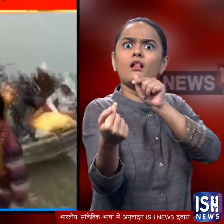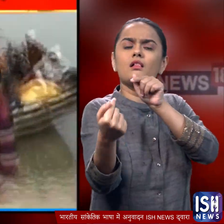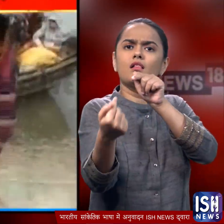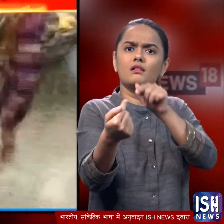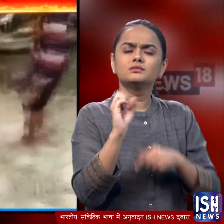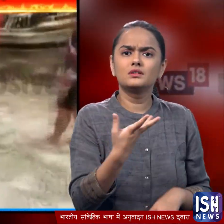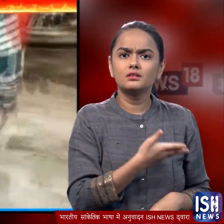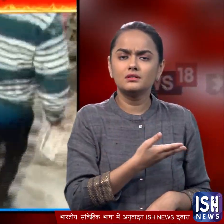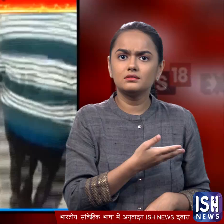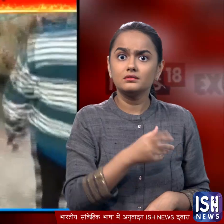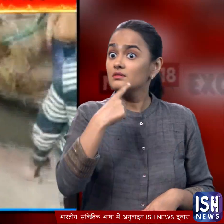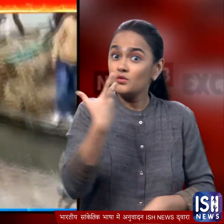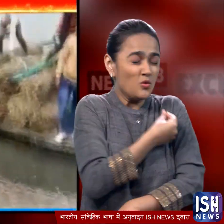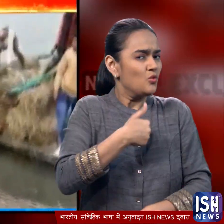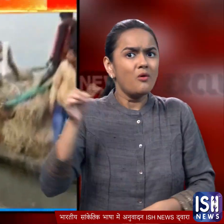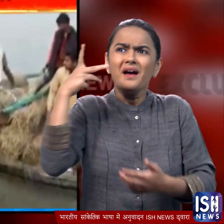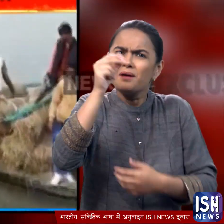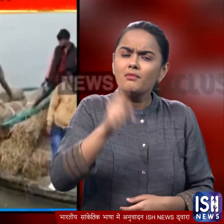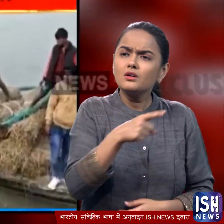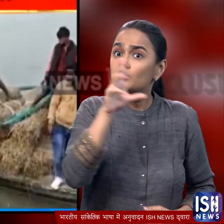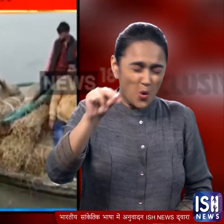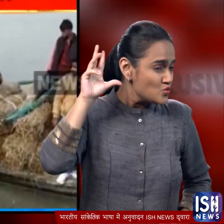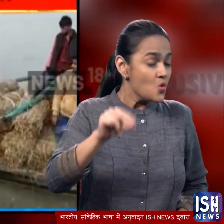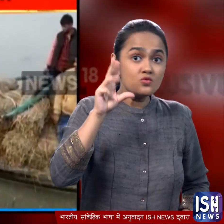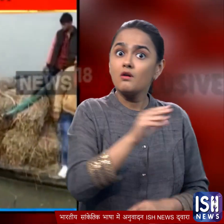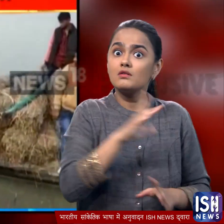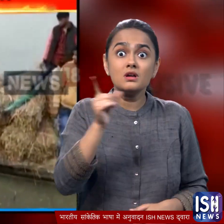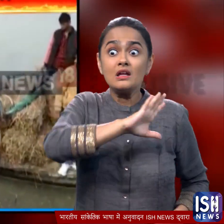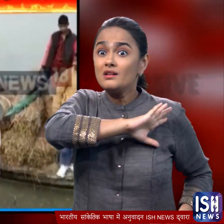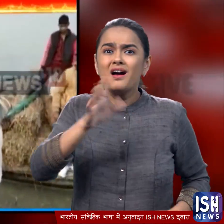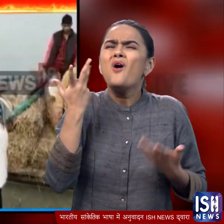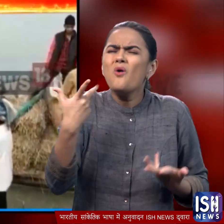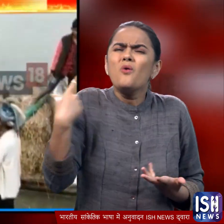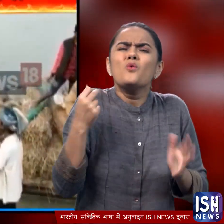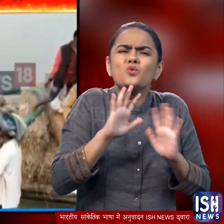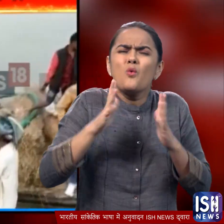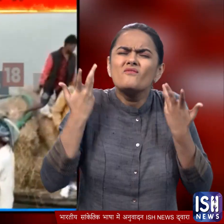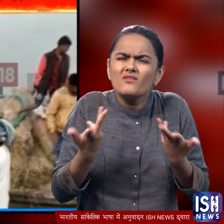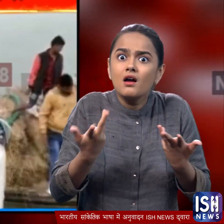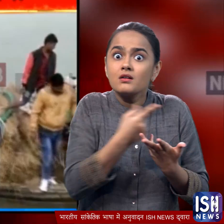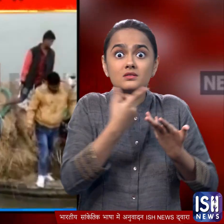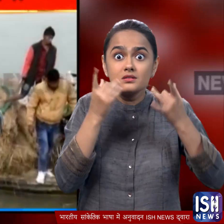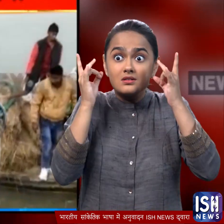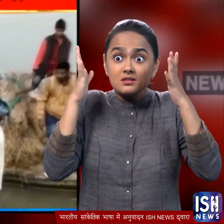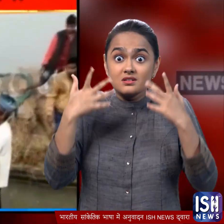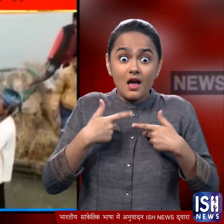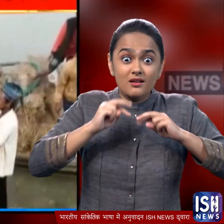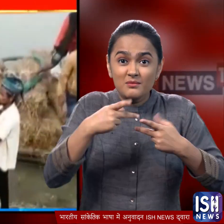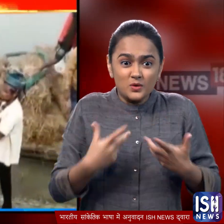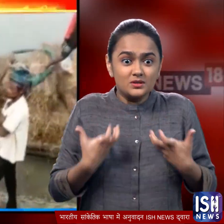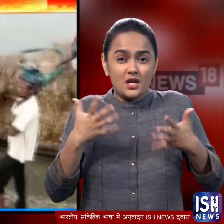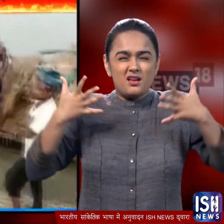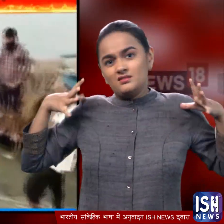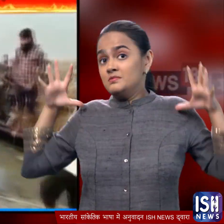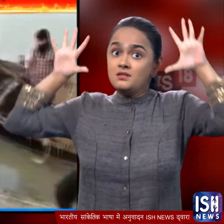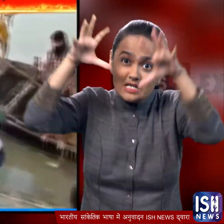हम नहीं लेंगे, हम नहीं लेंगे, क्यों नहीं लेंगे, चलिए लगवाना, सब लोग हम नहीं लेंगे। बहस के बीच ही वो नाविक अचानक टीम के एक